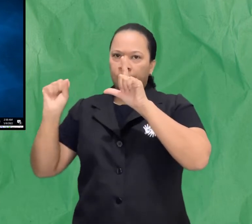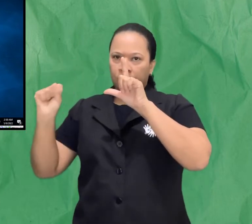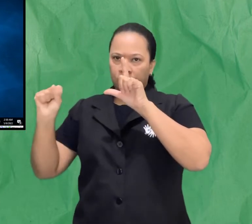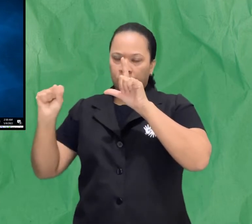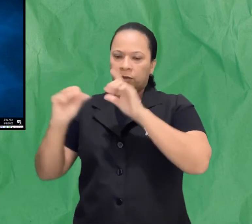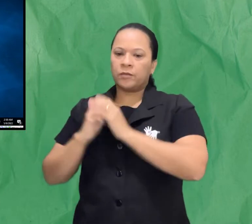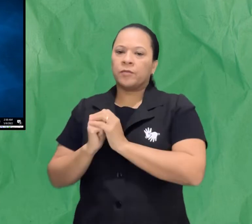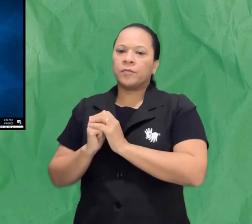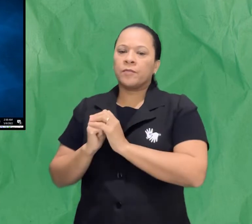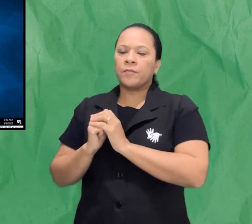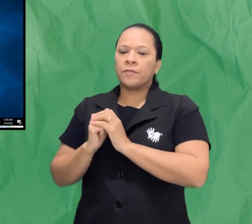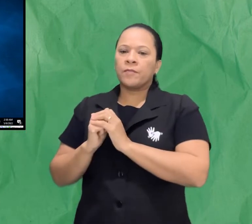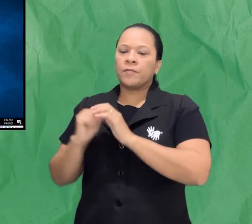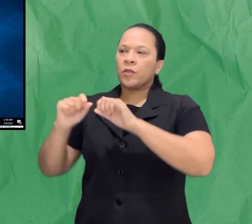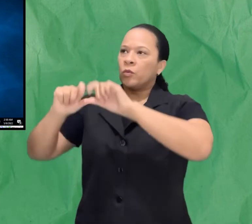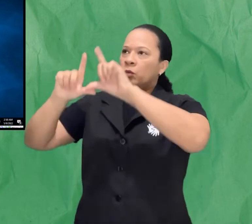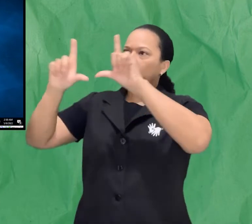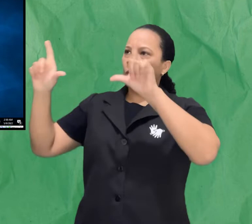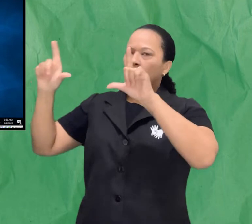notas.